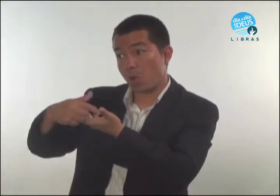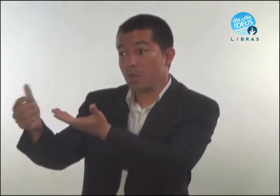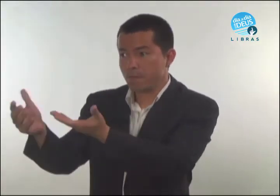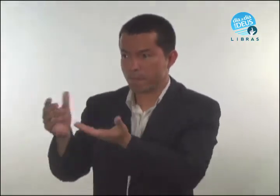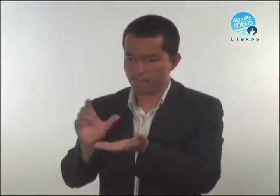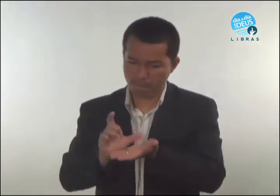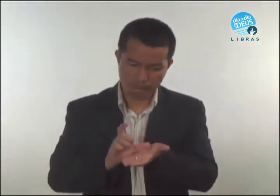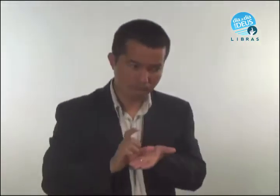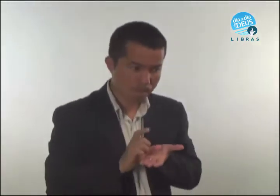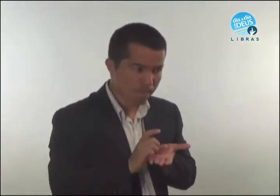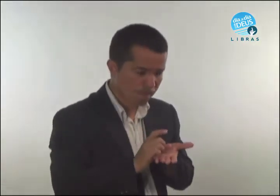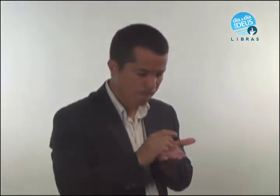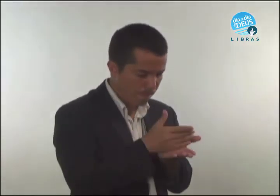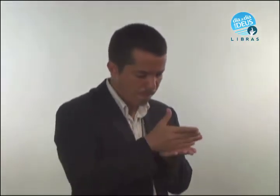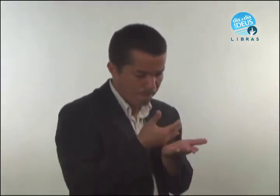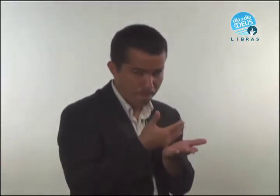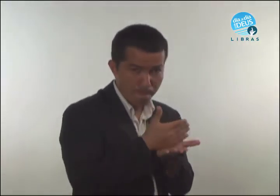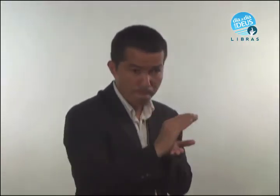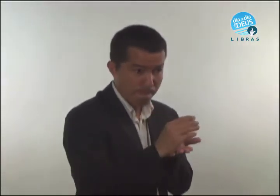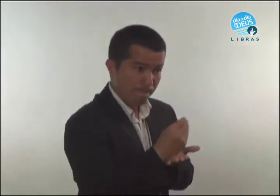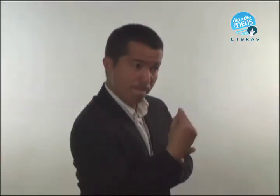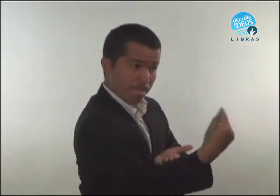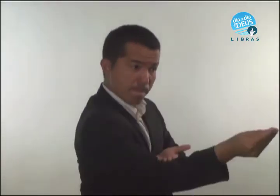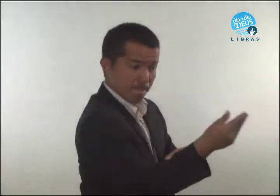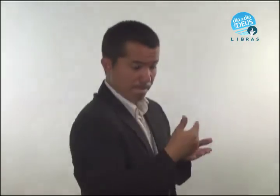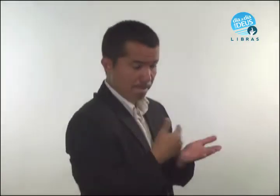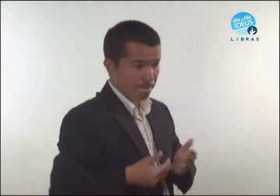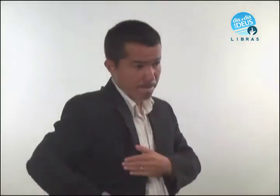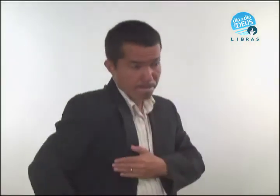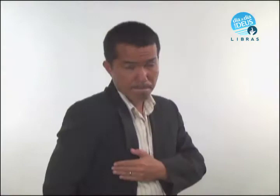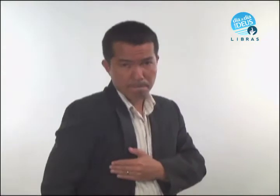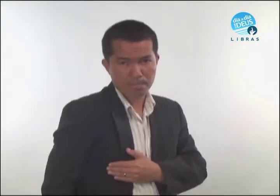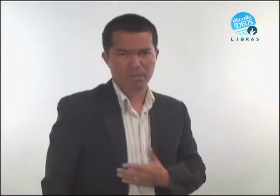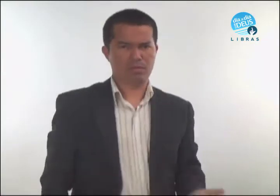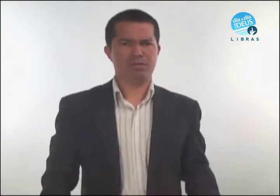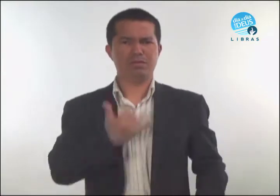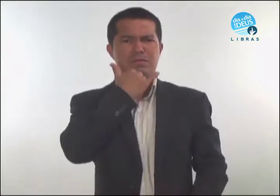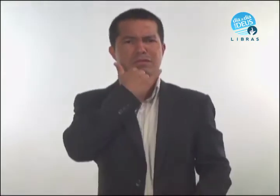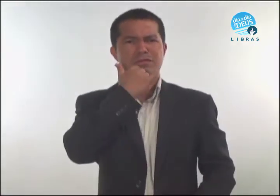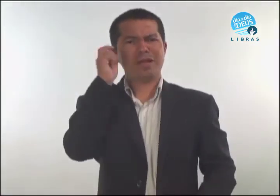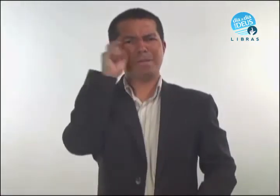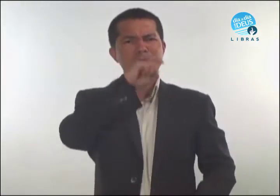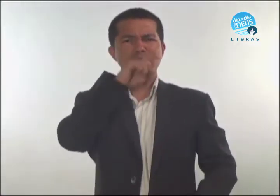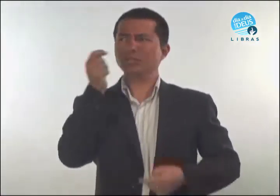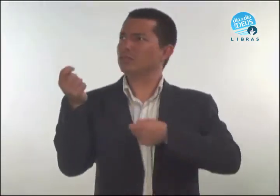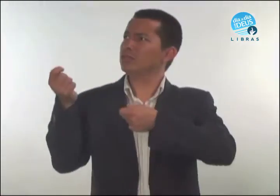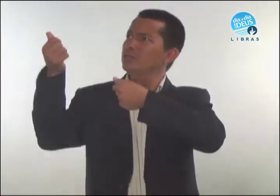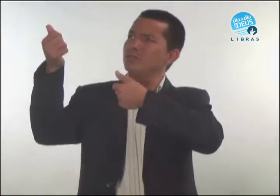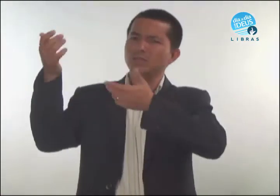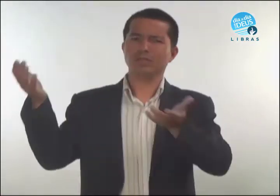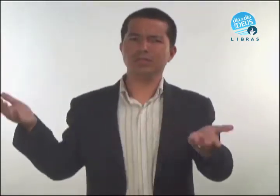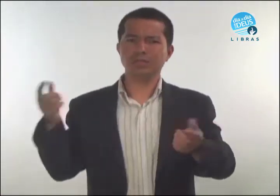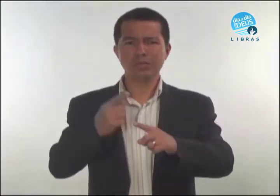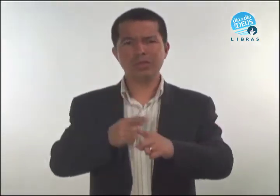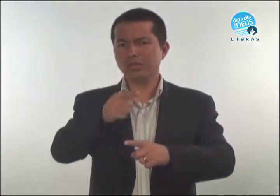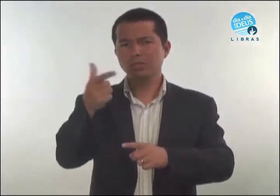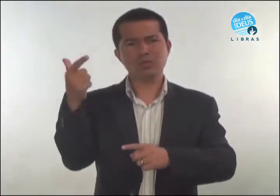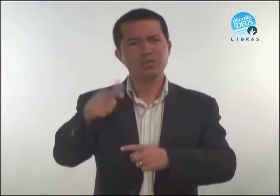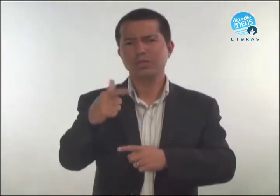mas ouvir e fazer só parte do que Deus mandou, como se fosse o tudo que Ele tinha pedido, era mentir a si mesmo e mentir ao